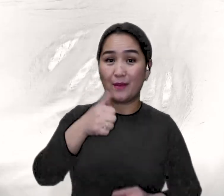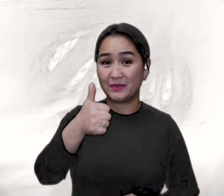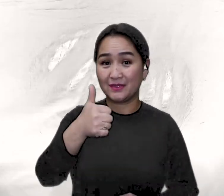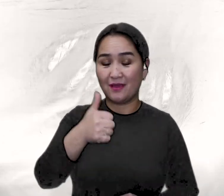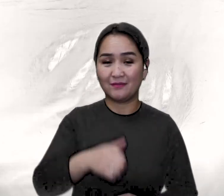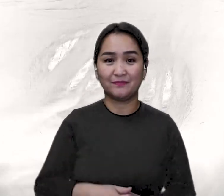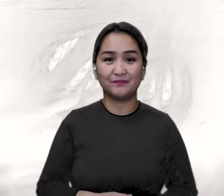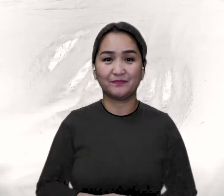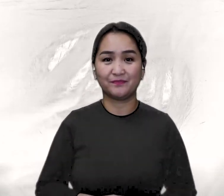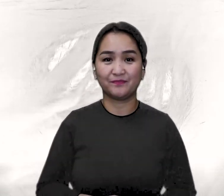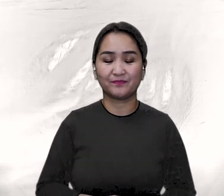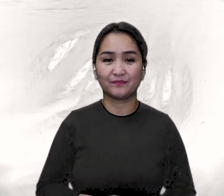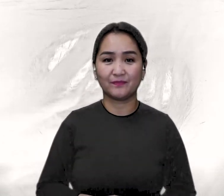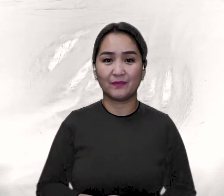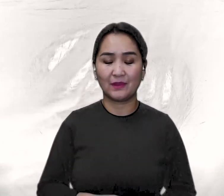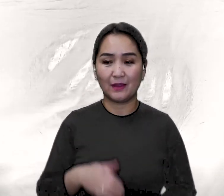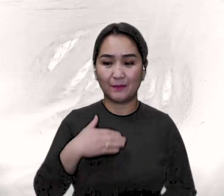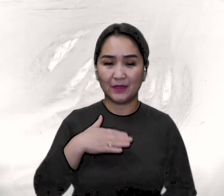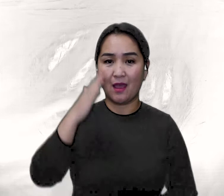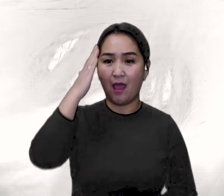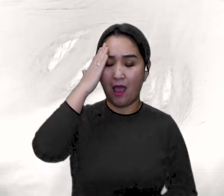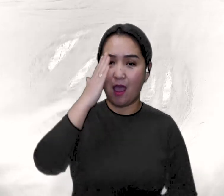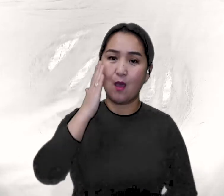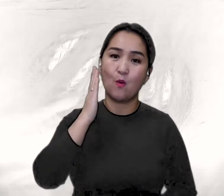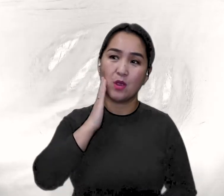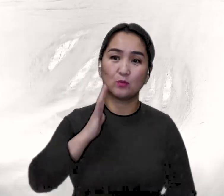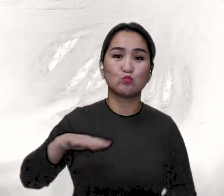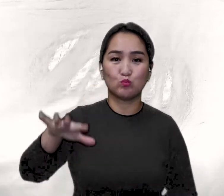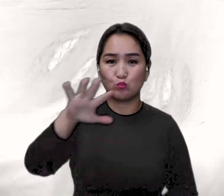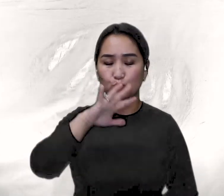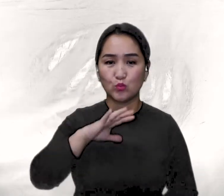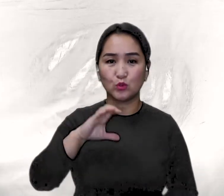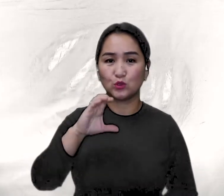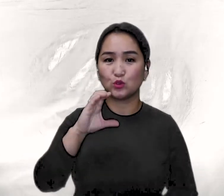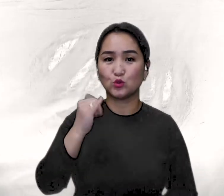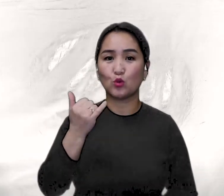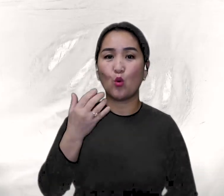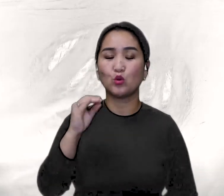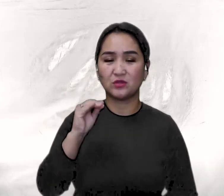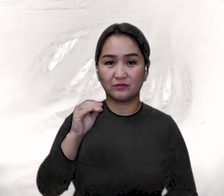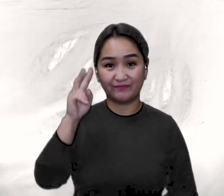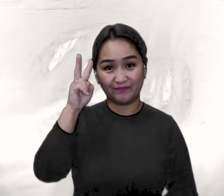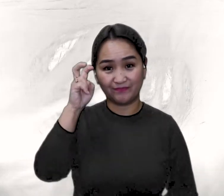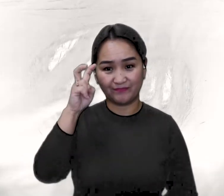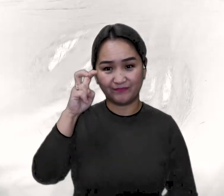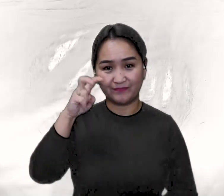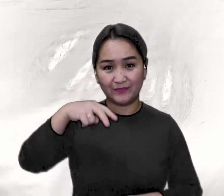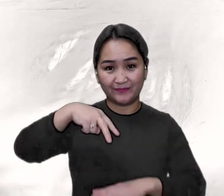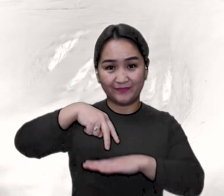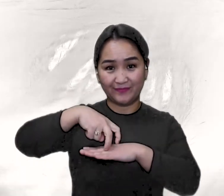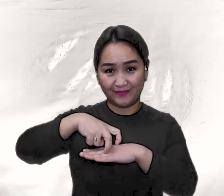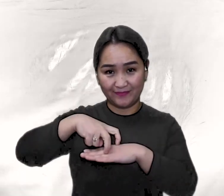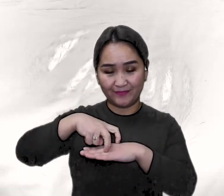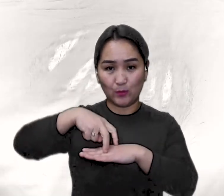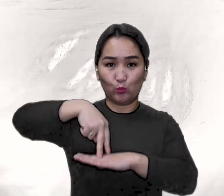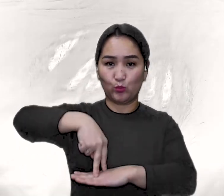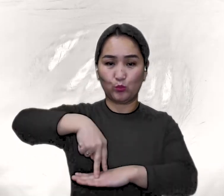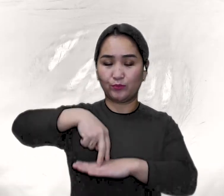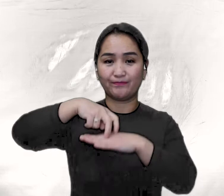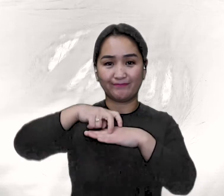аав ах эдэр бүгдээ манай гэр бүлийн бүгдээ сууж бийцдэг л та. Зөв гадуур тань нийгэмд л ойлголт нэхгүй тийм.